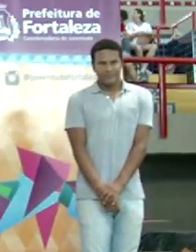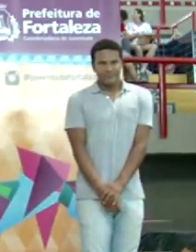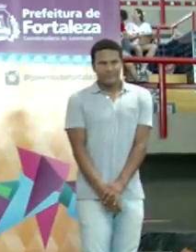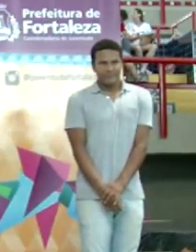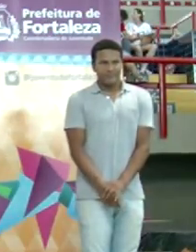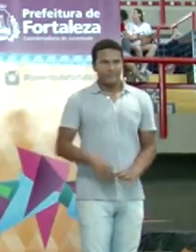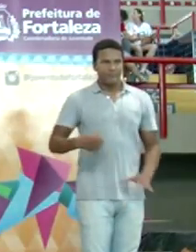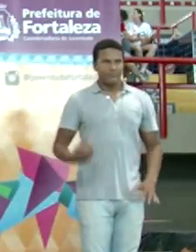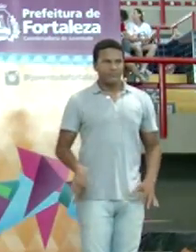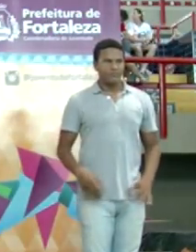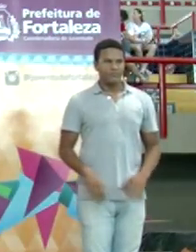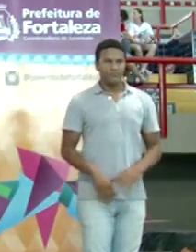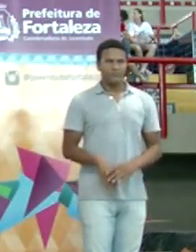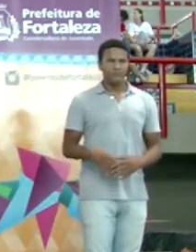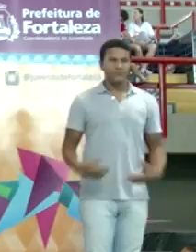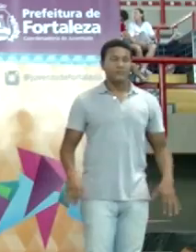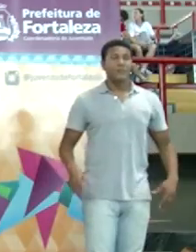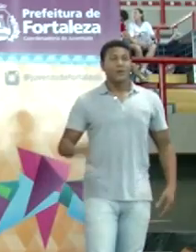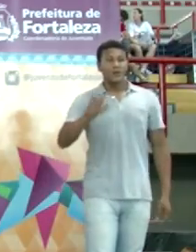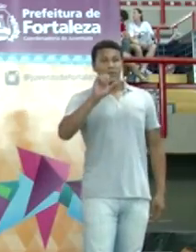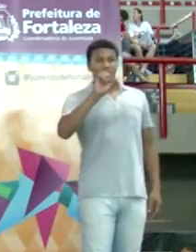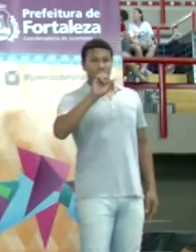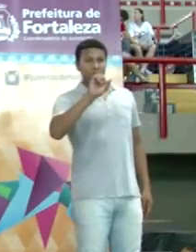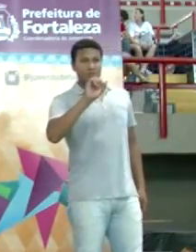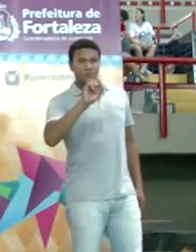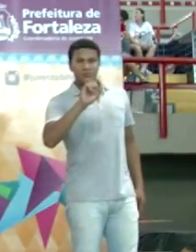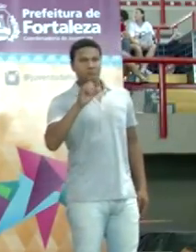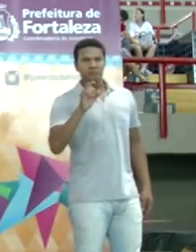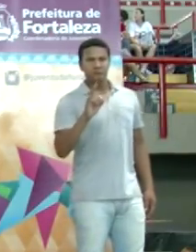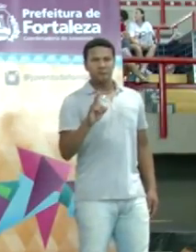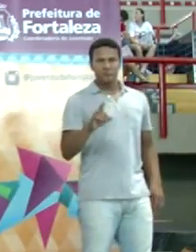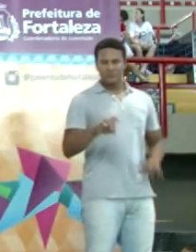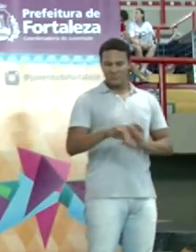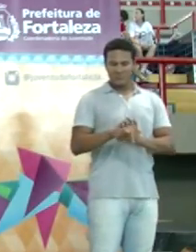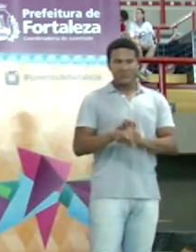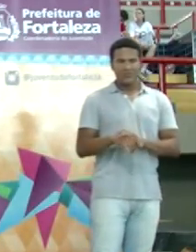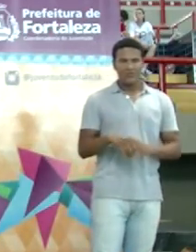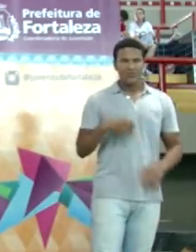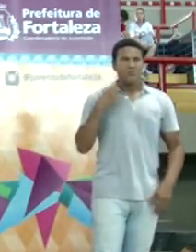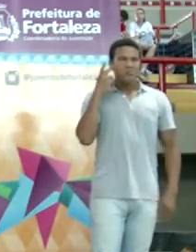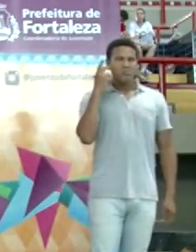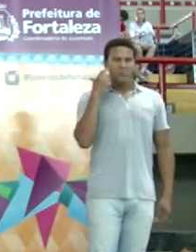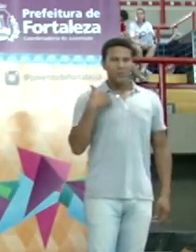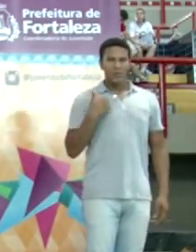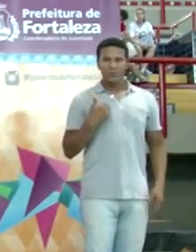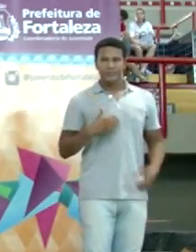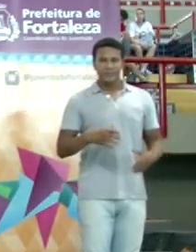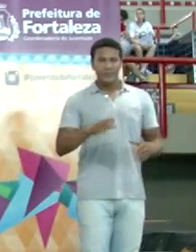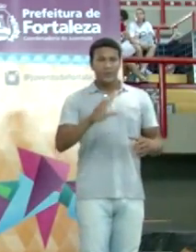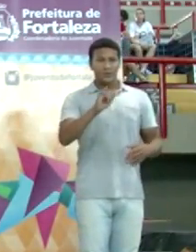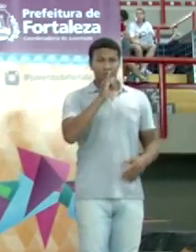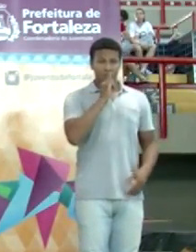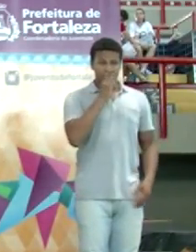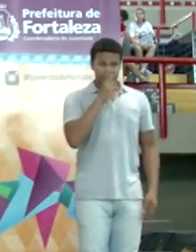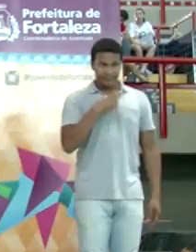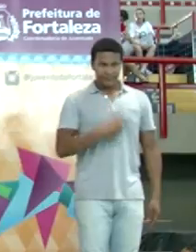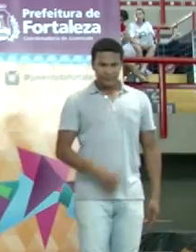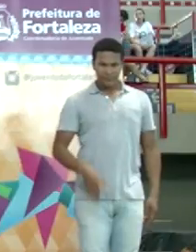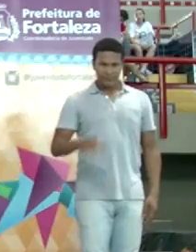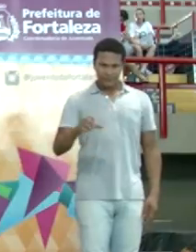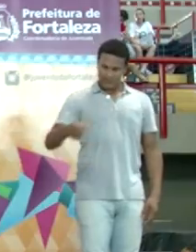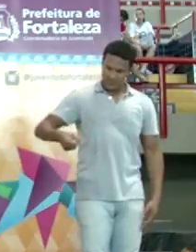Olha, pessoal. Se eu puxar uma sacola e eu disser que eu estou movimentando a